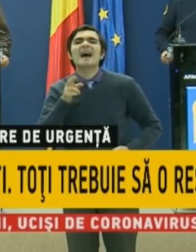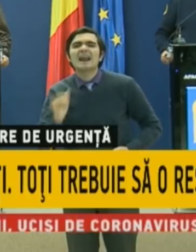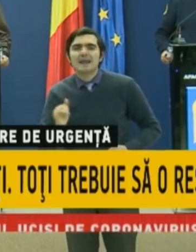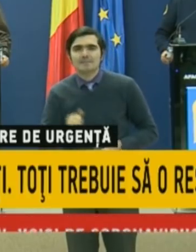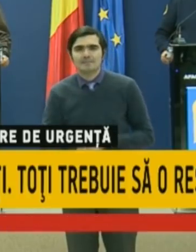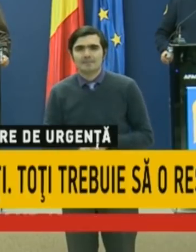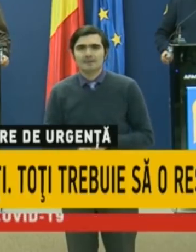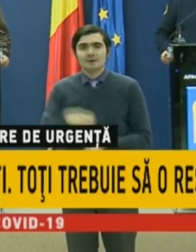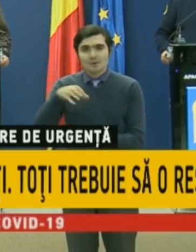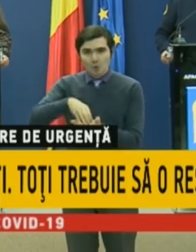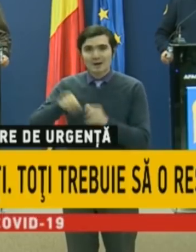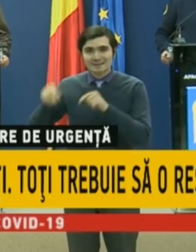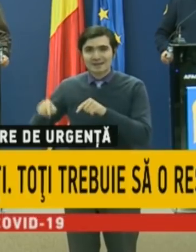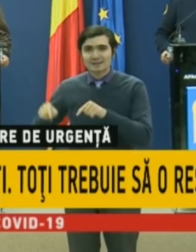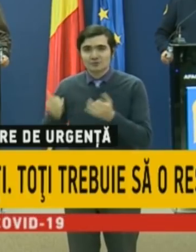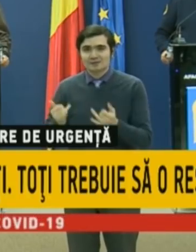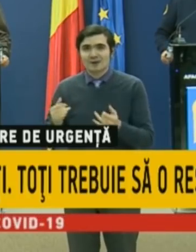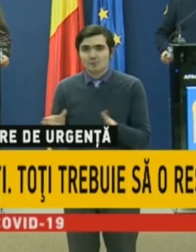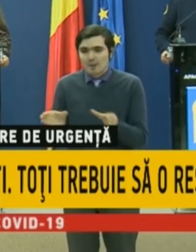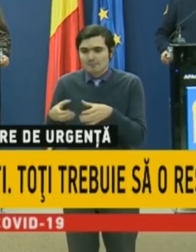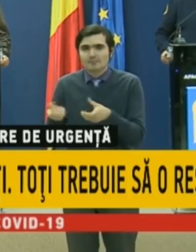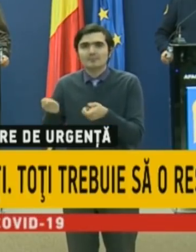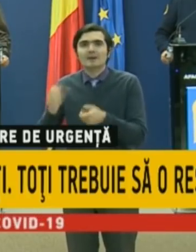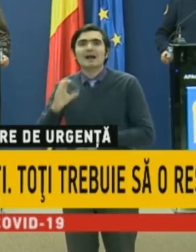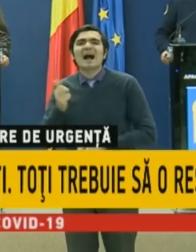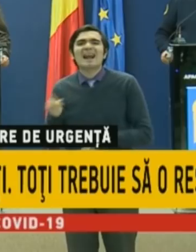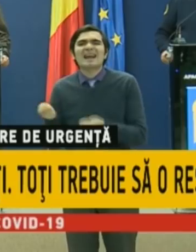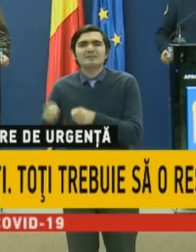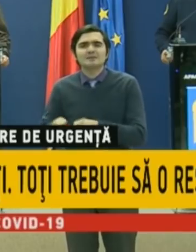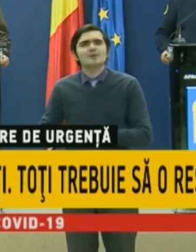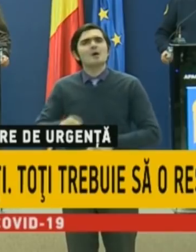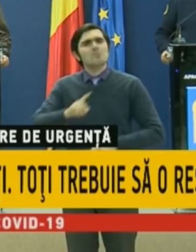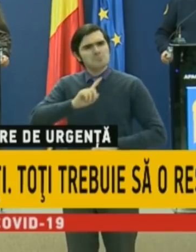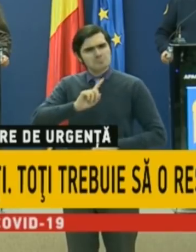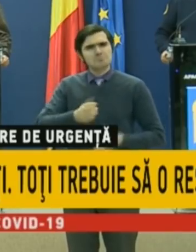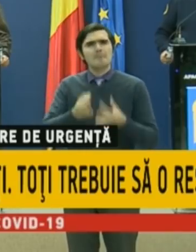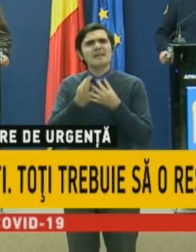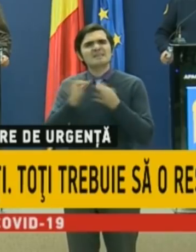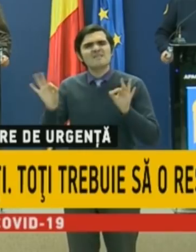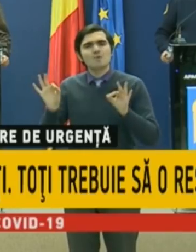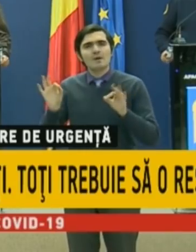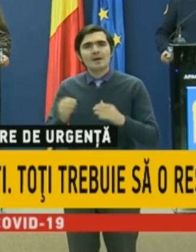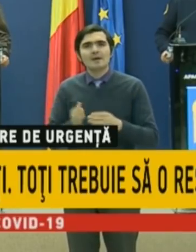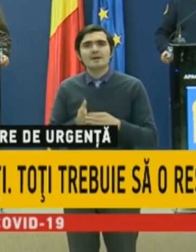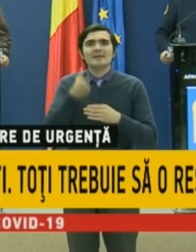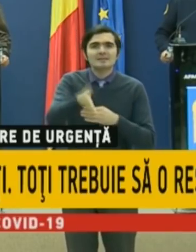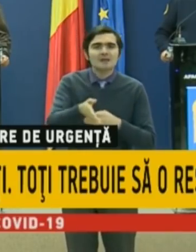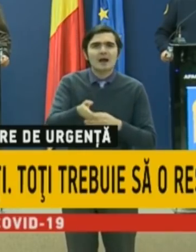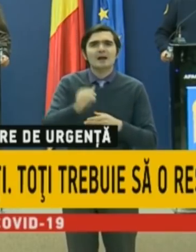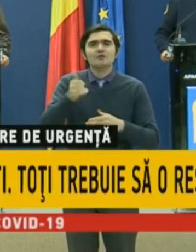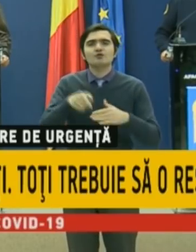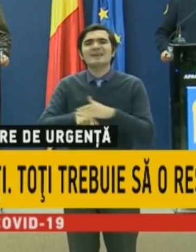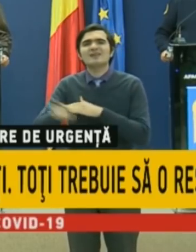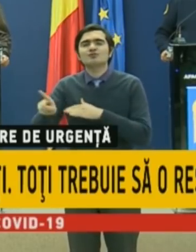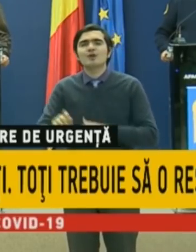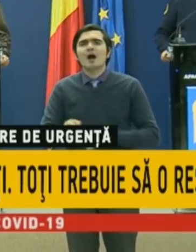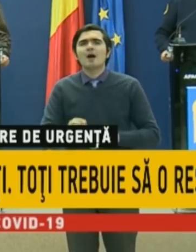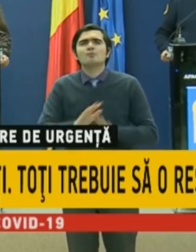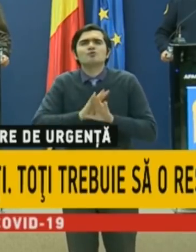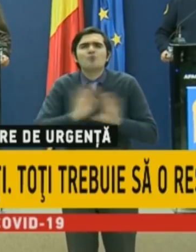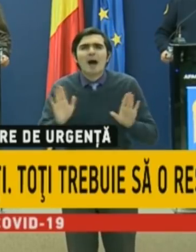În localitatea carantinată vom permite intrarea și ieșirea doar pentru transportul